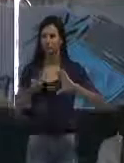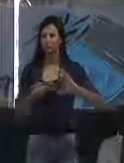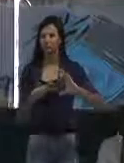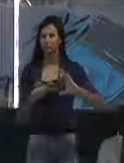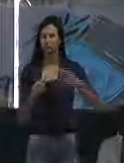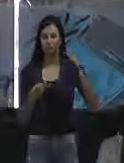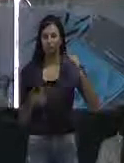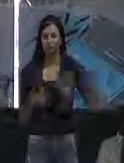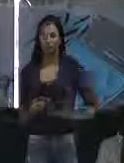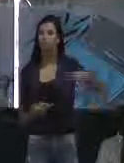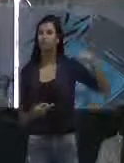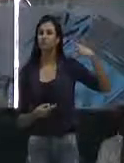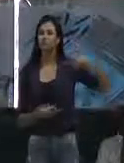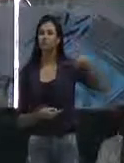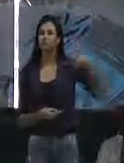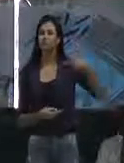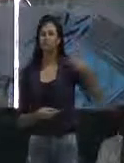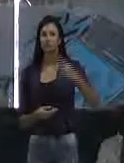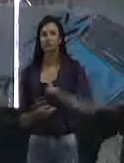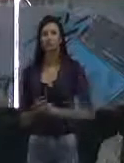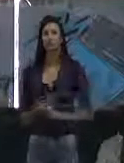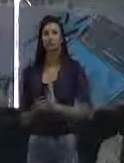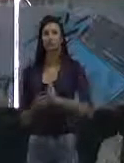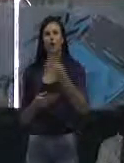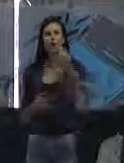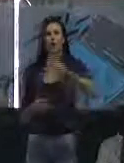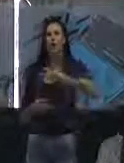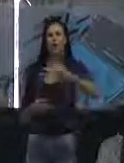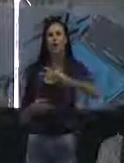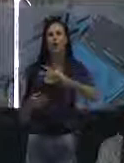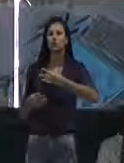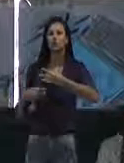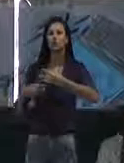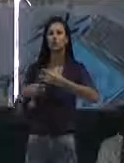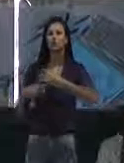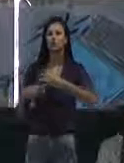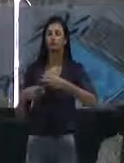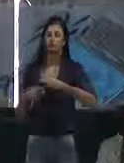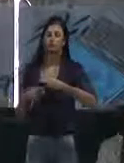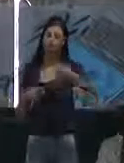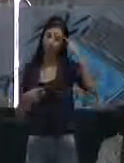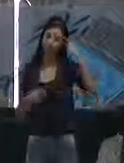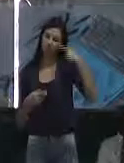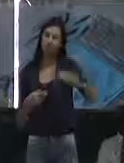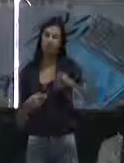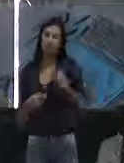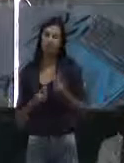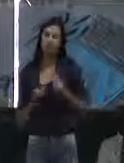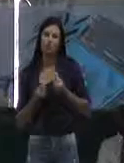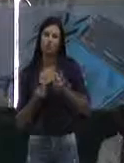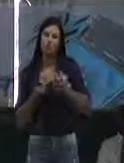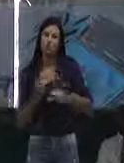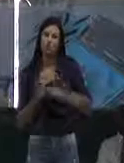vereador de terceiro mandato, que para mim é como se fosse o primeiro,